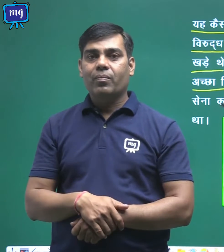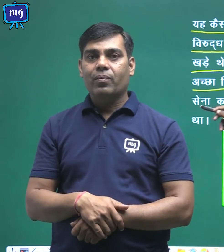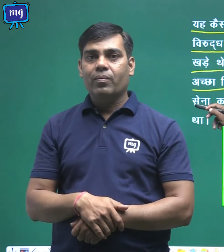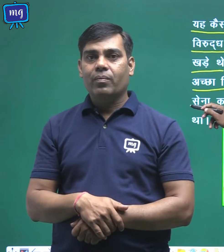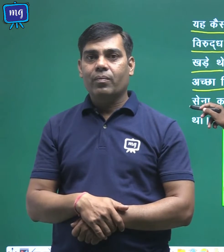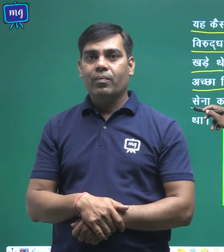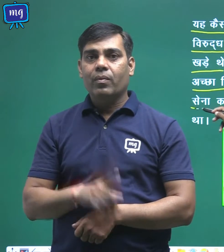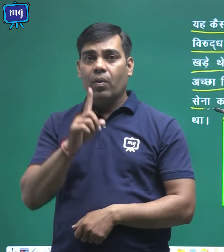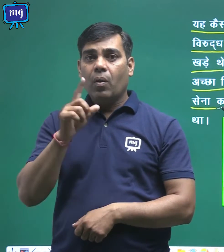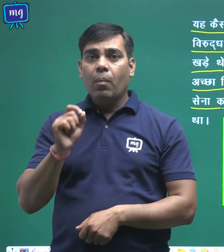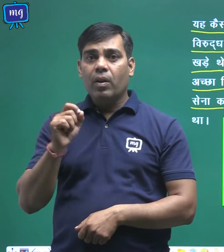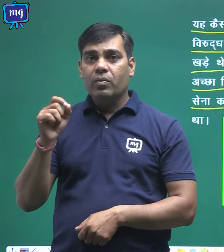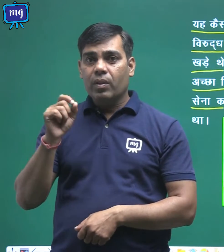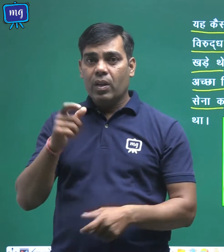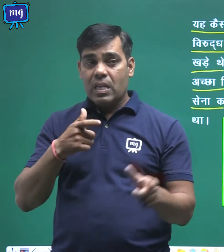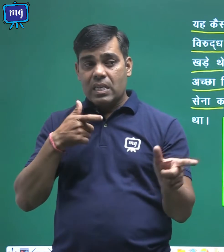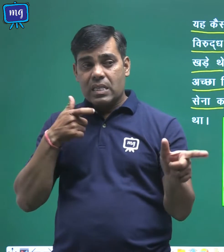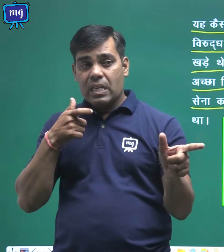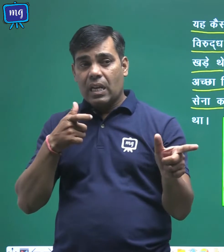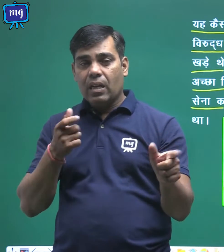कौरव सेना का